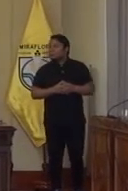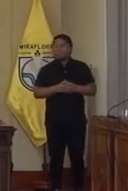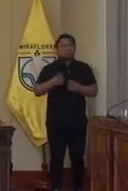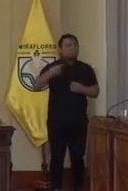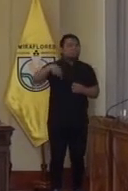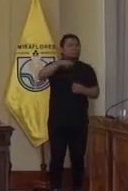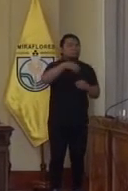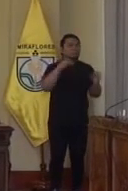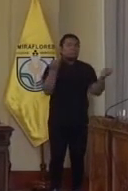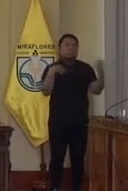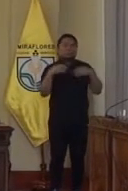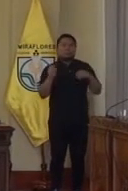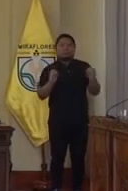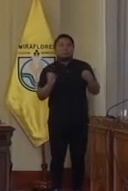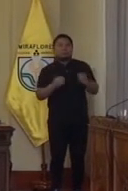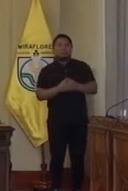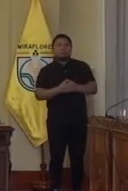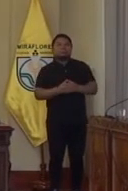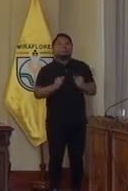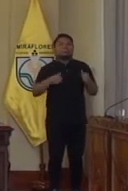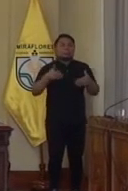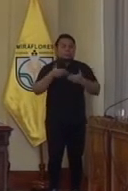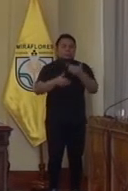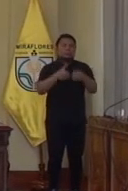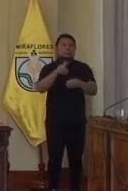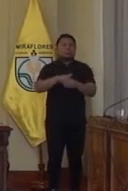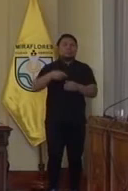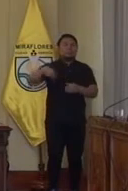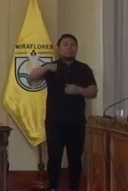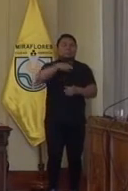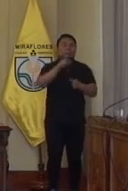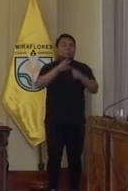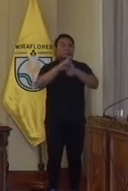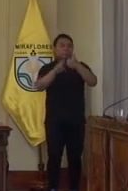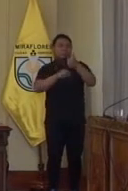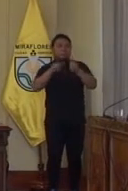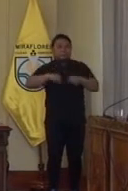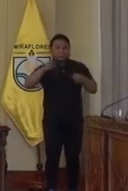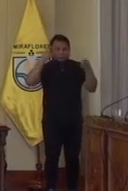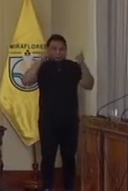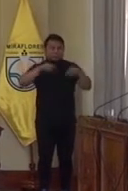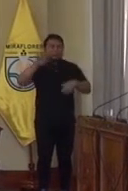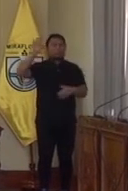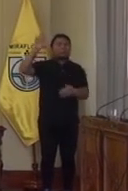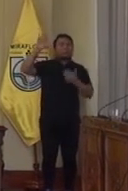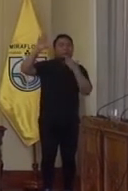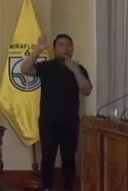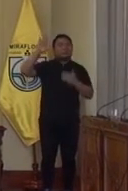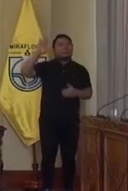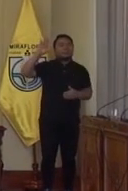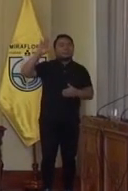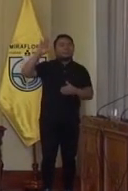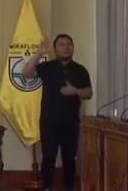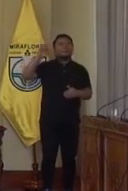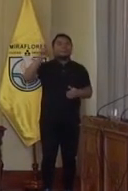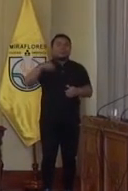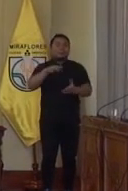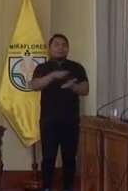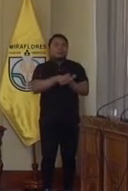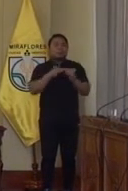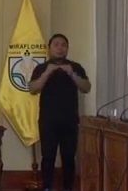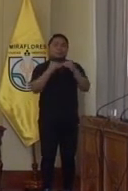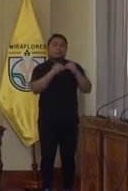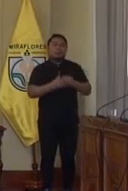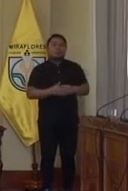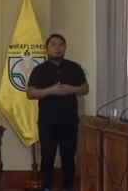No habiendo ninguna intervención, se procede a la votación. Los señores regidores que están de acuerdo, se van a levantar la mano. Aprobado por